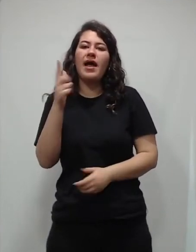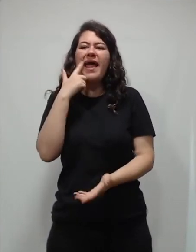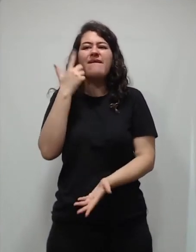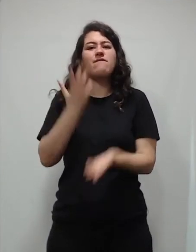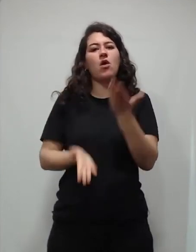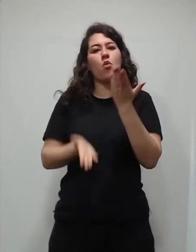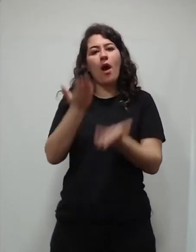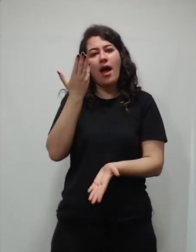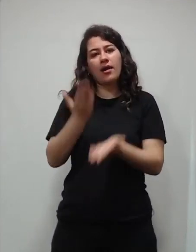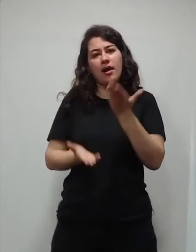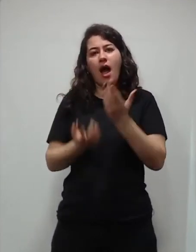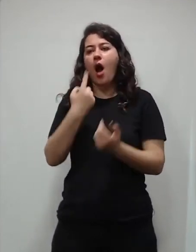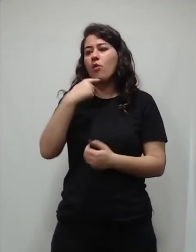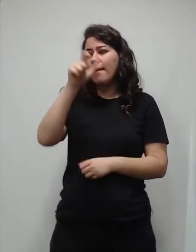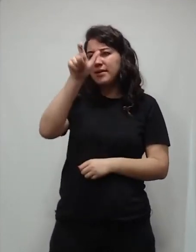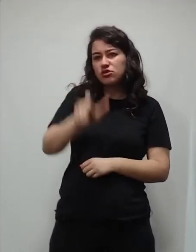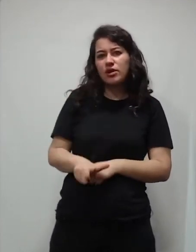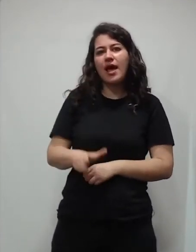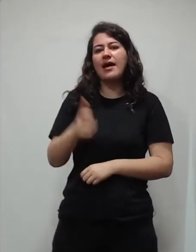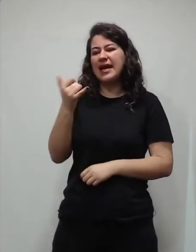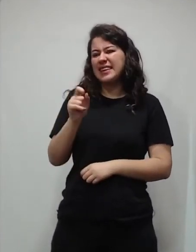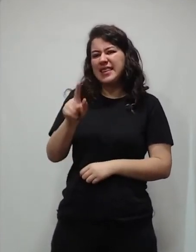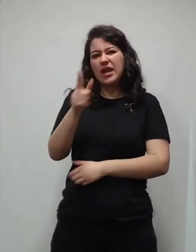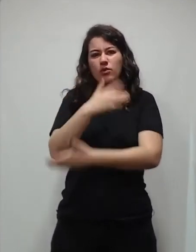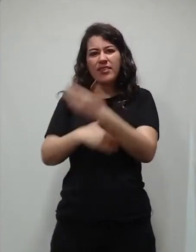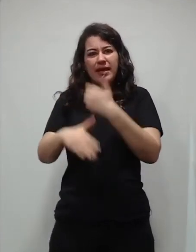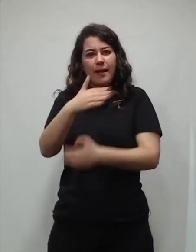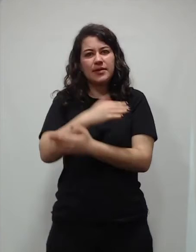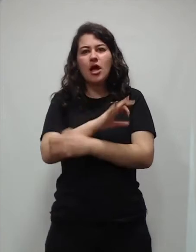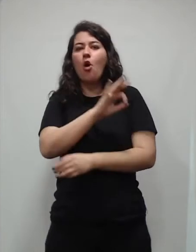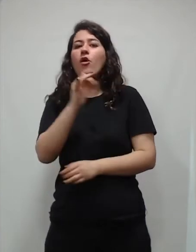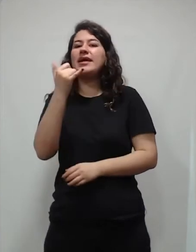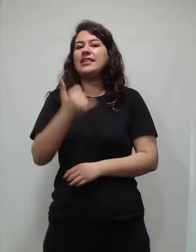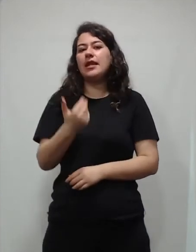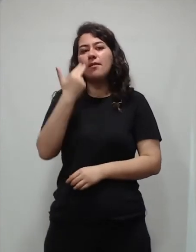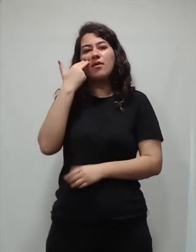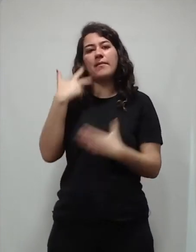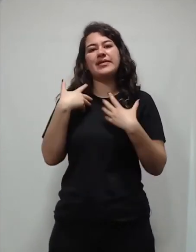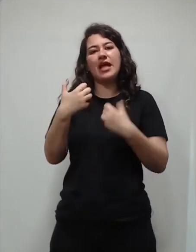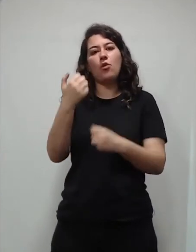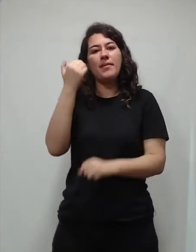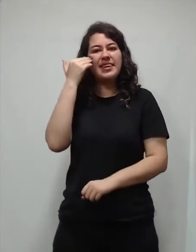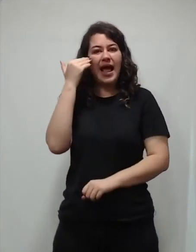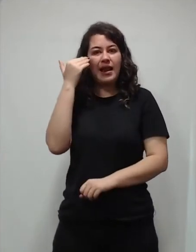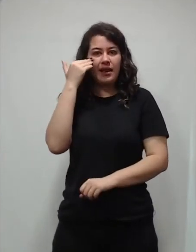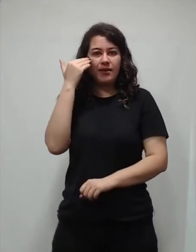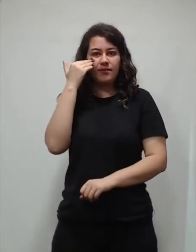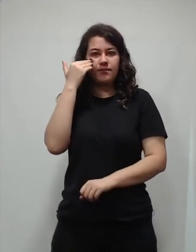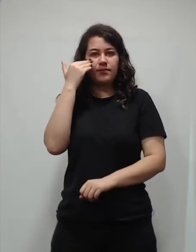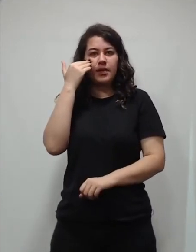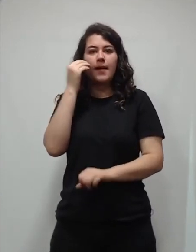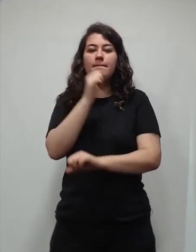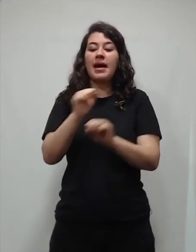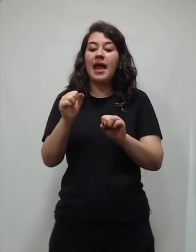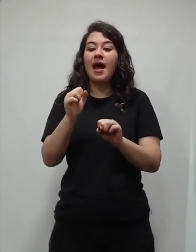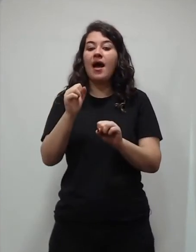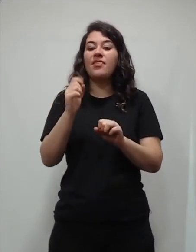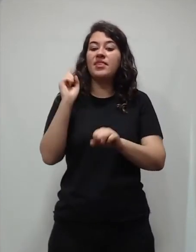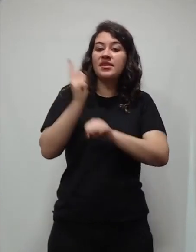evaluar a una persona que tenga una discapacidad o que tenga problemas de salud mental para